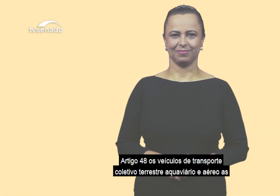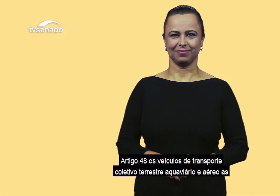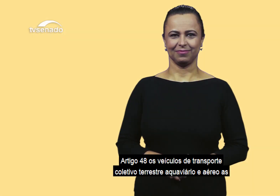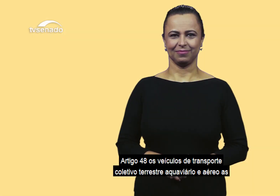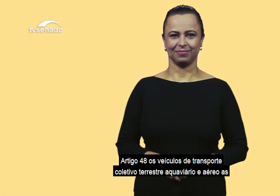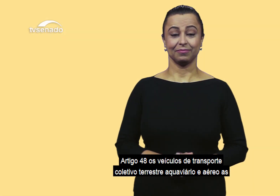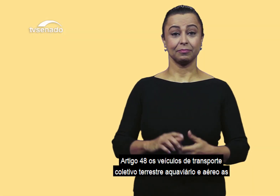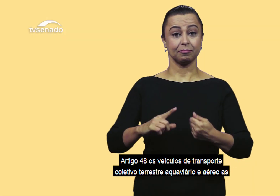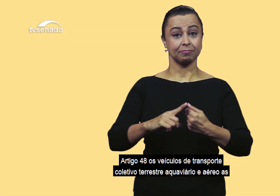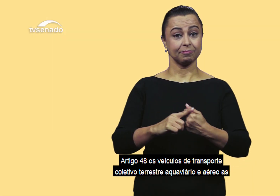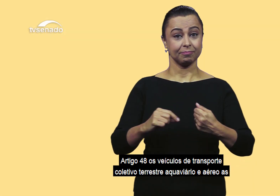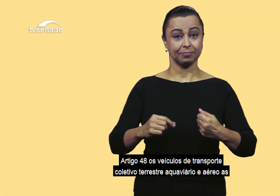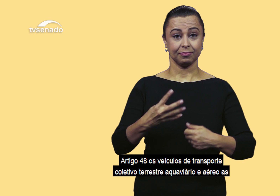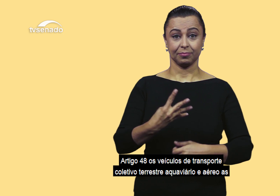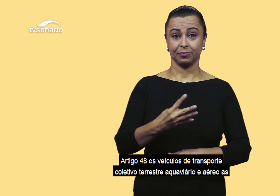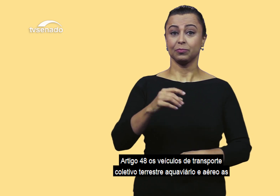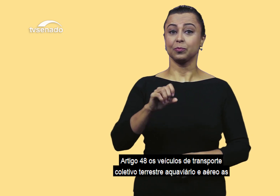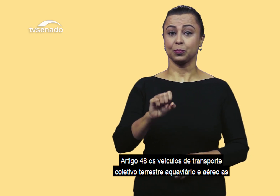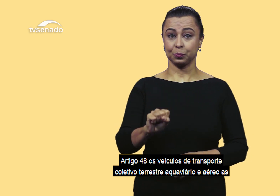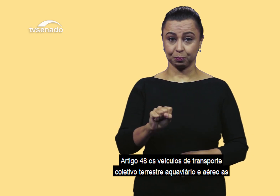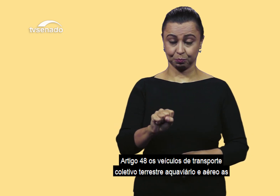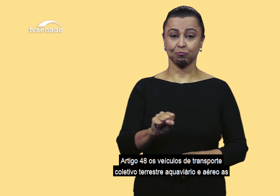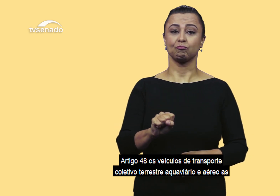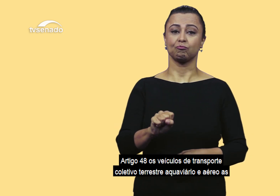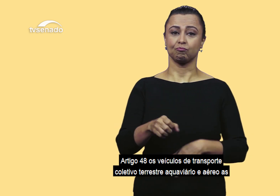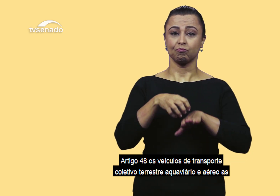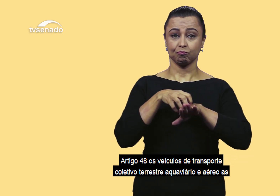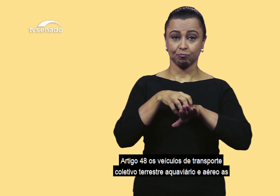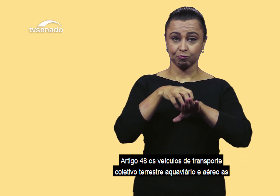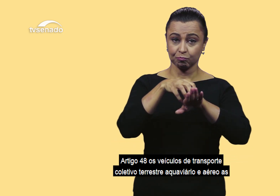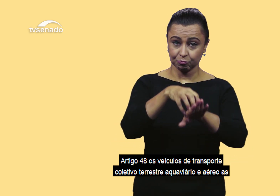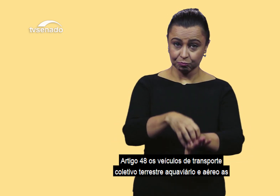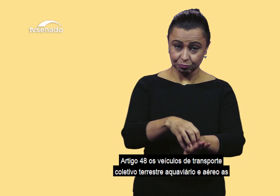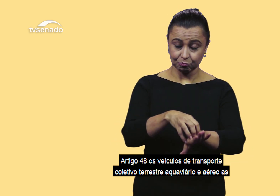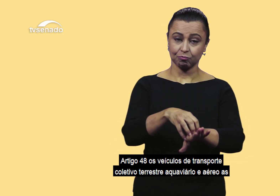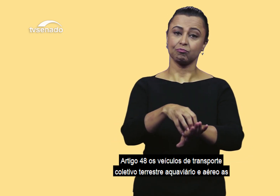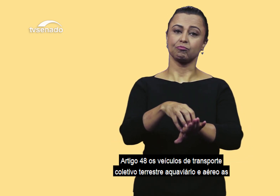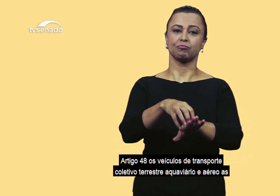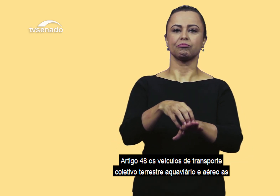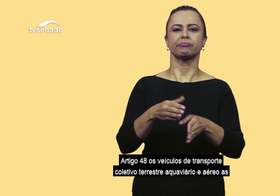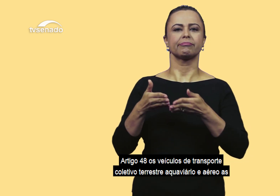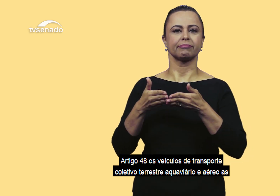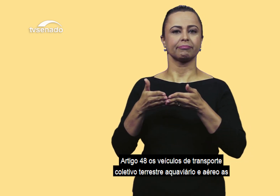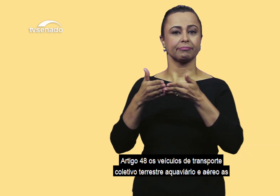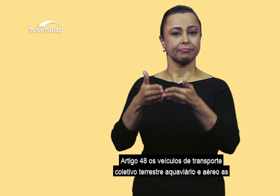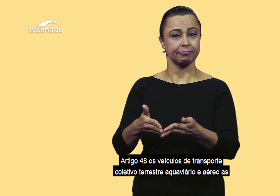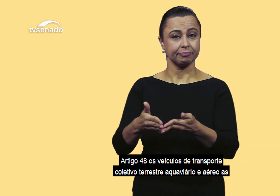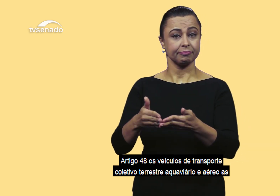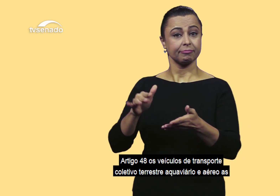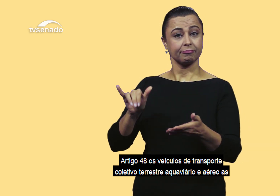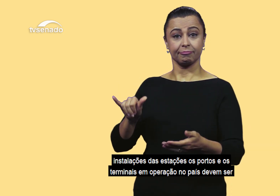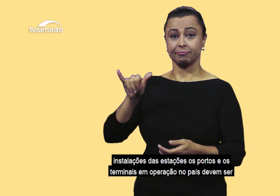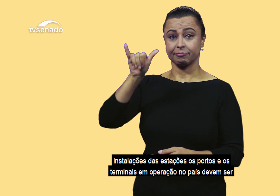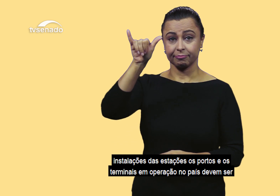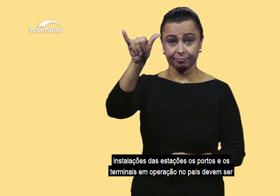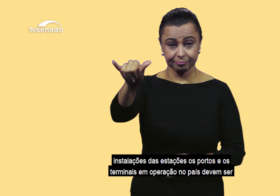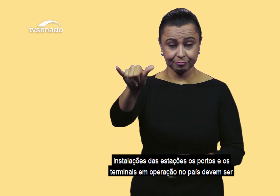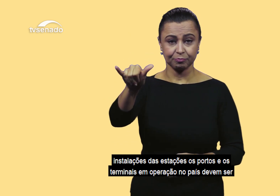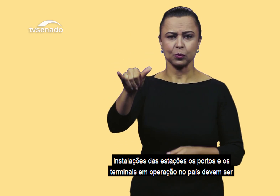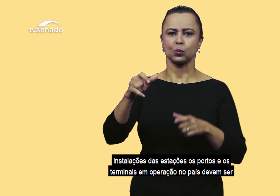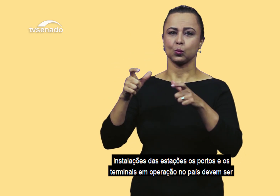Artigo 48 Os veículos de transporte coletivo terrestre, aquaviário e aéreo, as